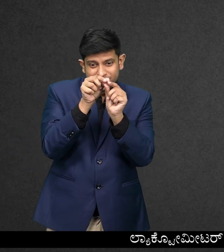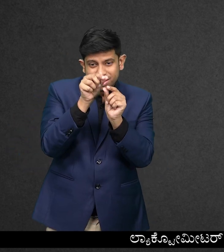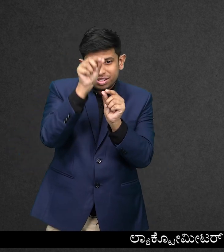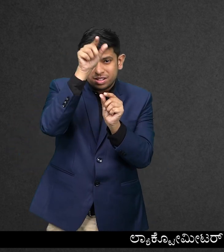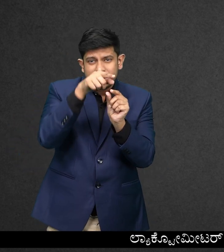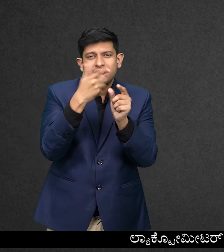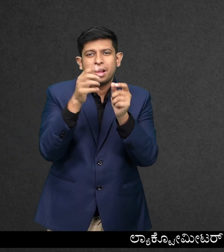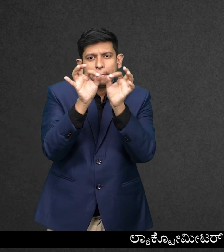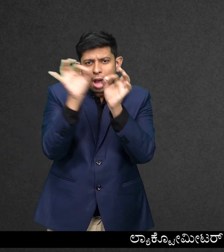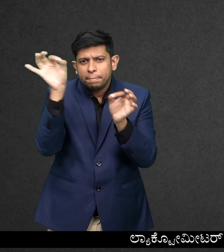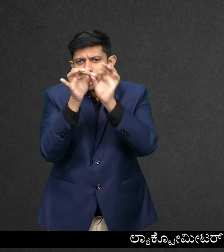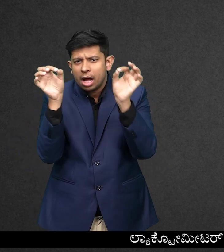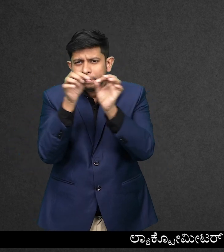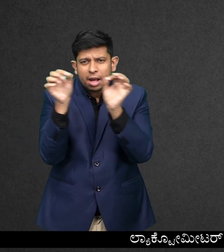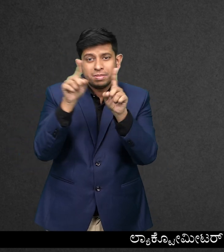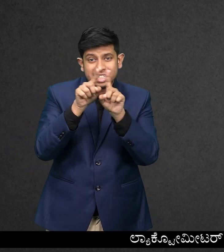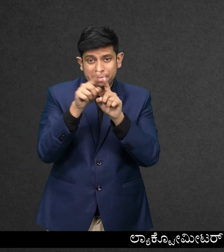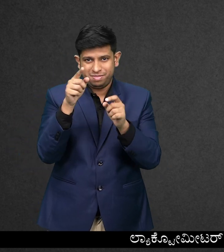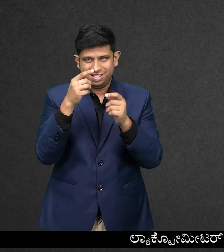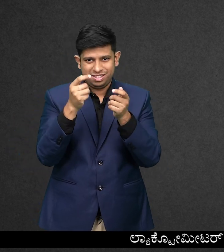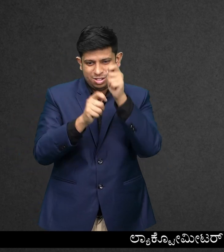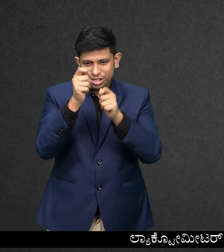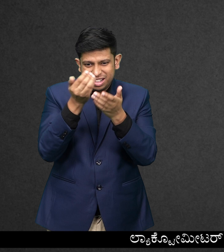ಲ್ಯಾಕ್ಟೋಮೀಟರ್ ಹಾಲಿನ ಕೆನೆ ಅಂಶವನ್ನ ಅಳೆಯಲಾಗುತ್ತೆ.